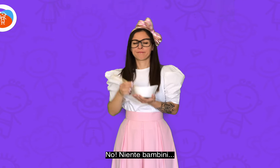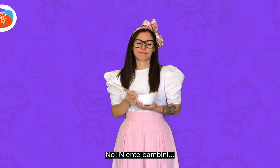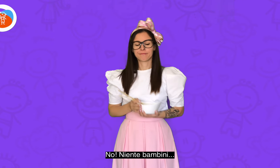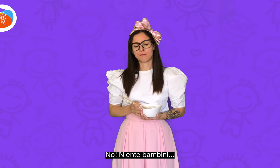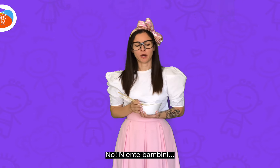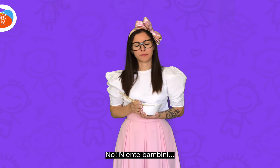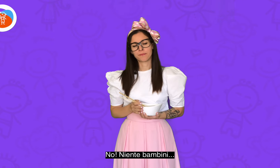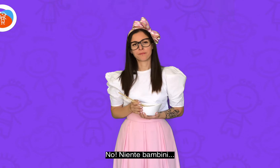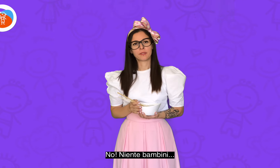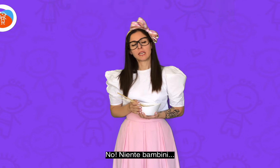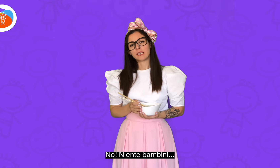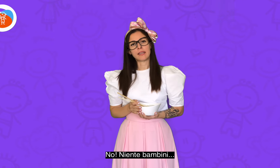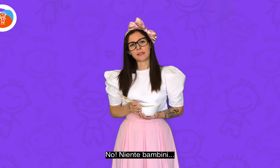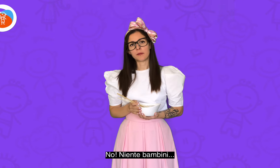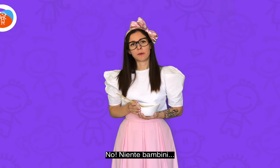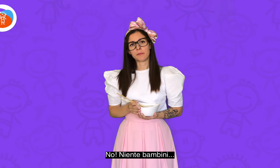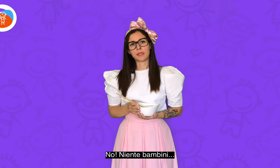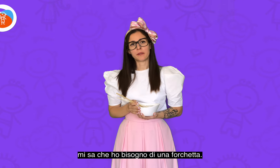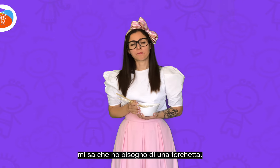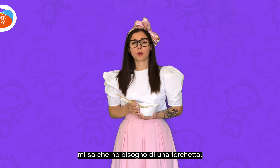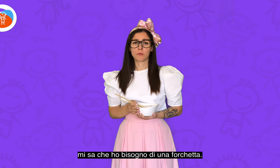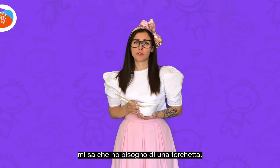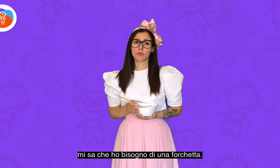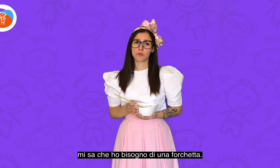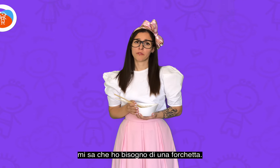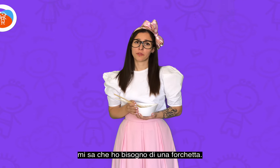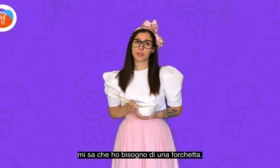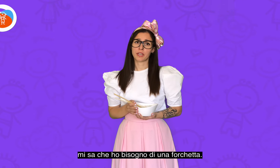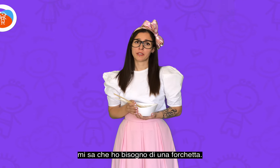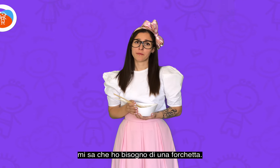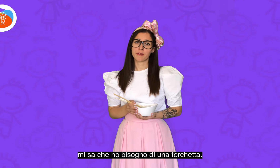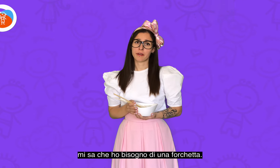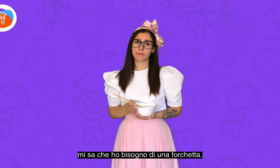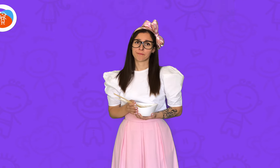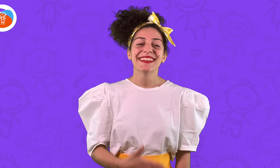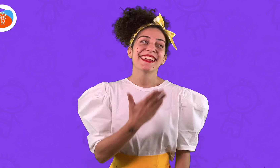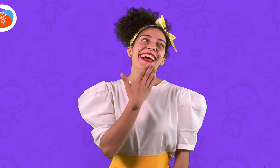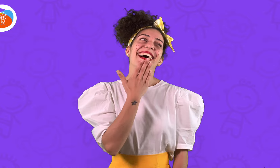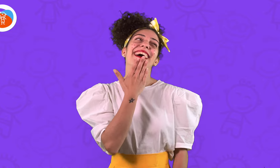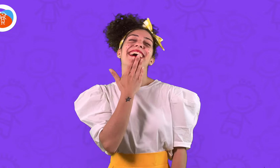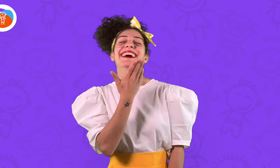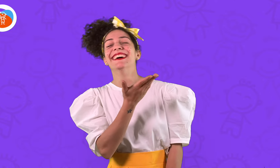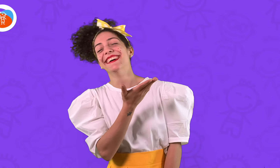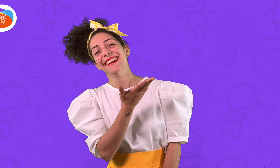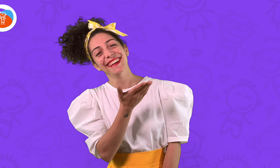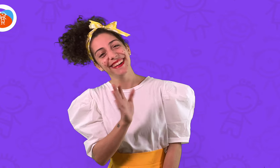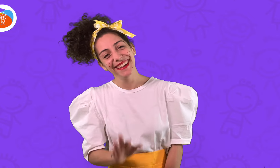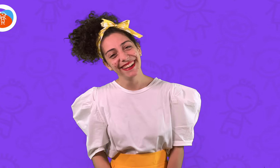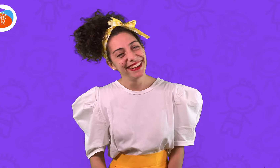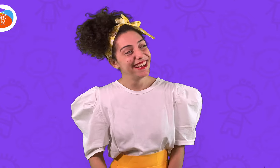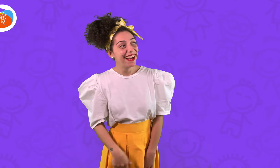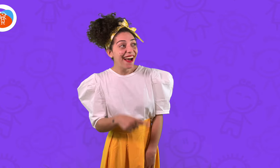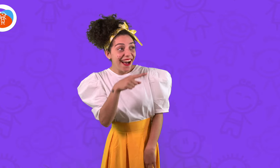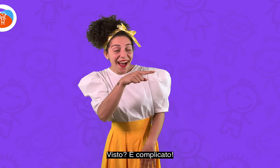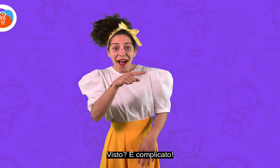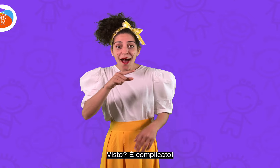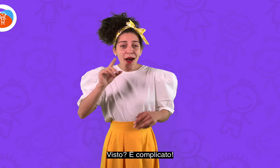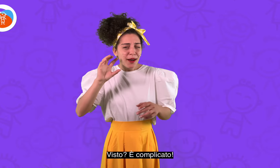No, no, no! Niente, bambini! Ho bisogno di una forchetta, mi sa! Ehi, eh! Visto?